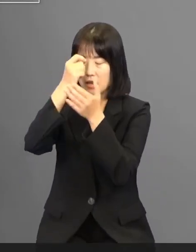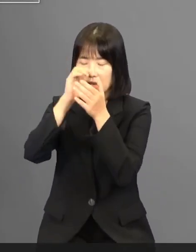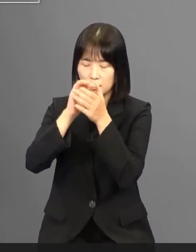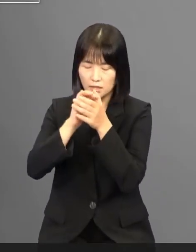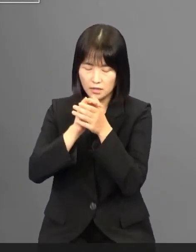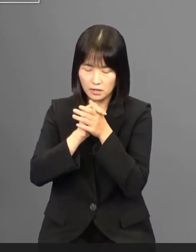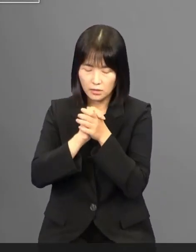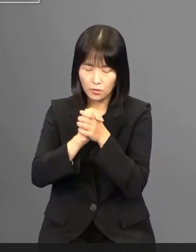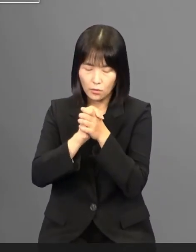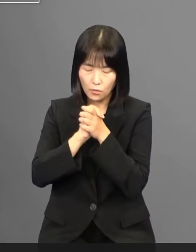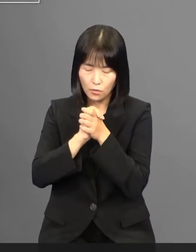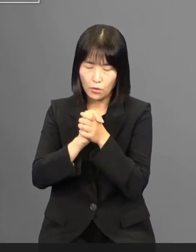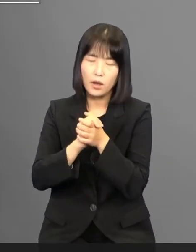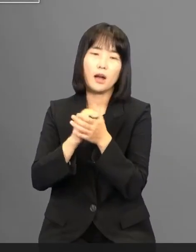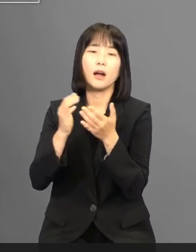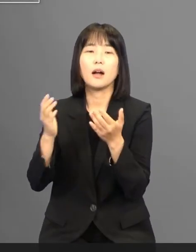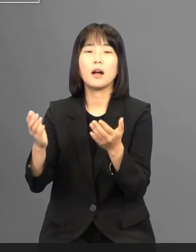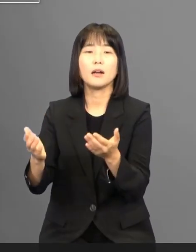내게